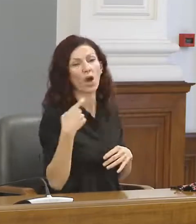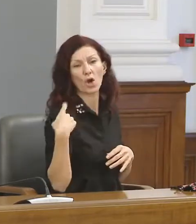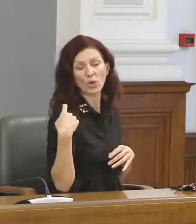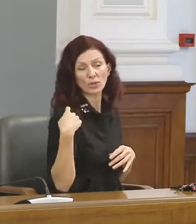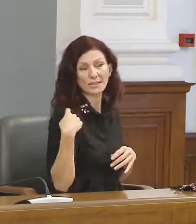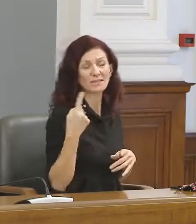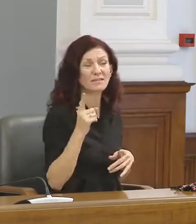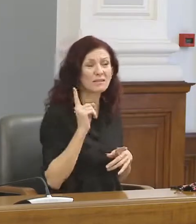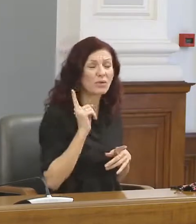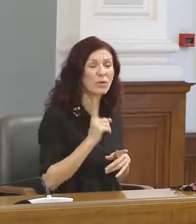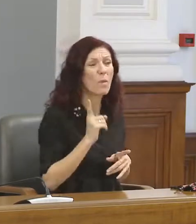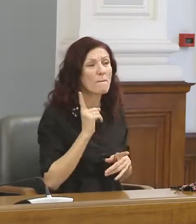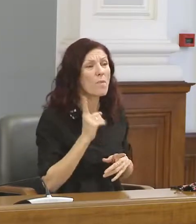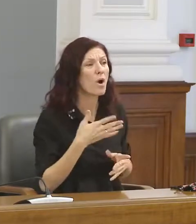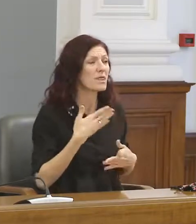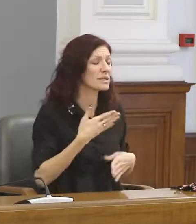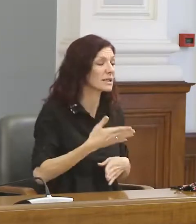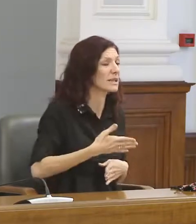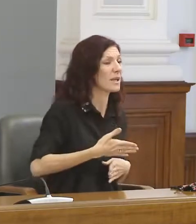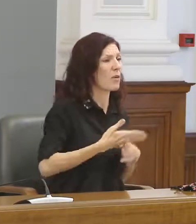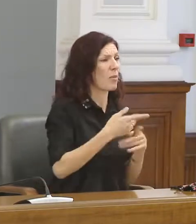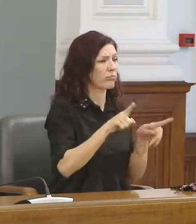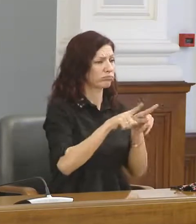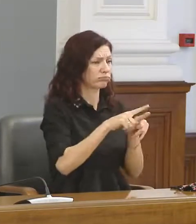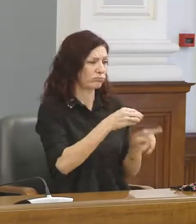които могат и искат да помогнат в този